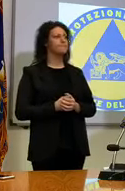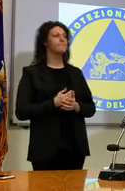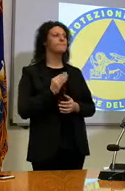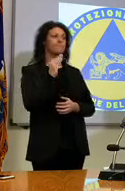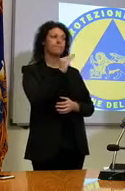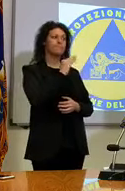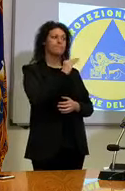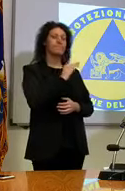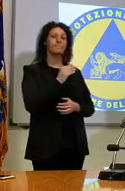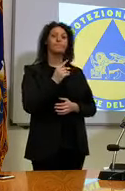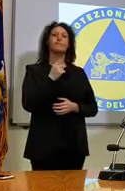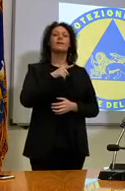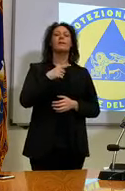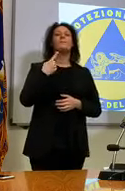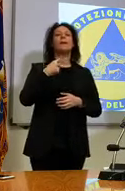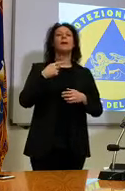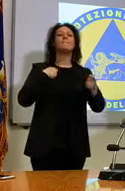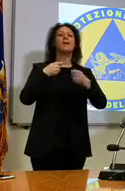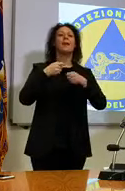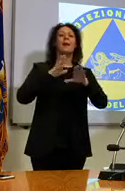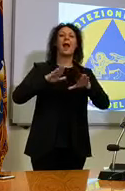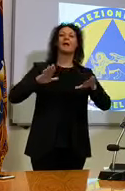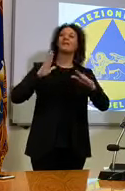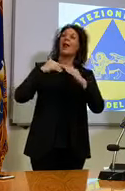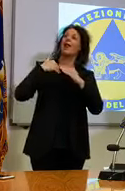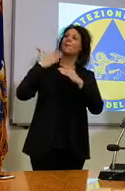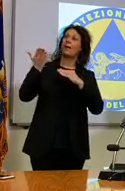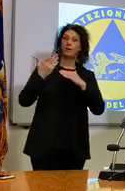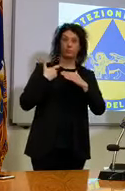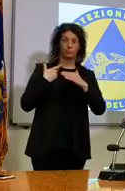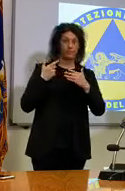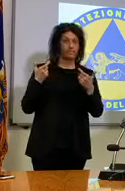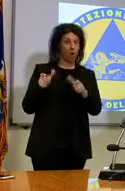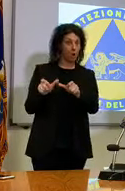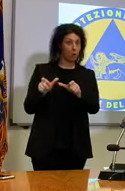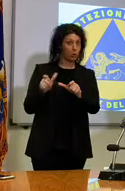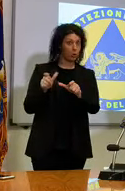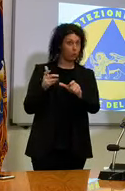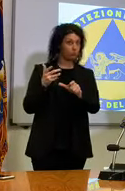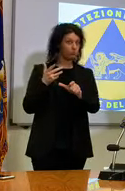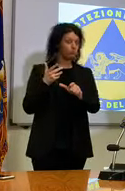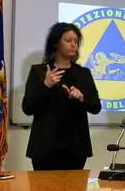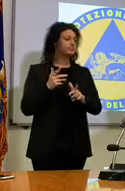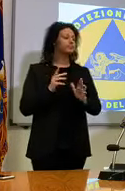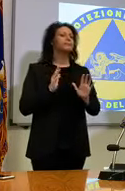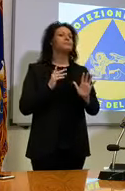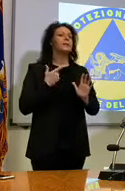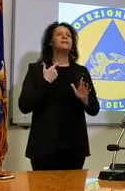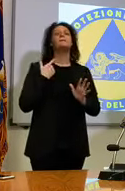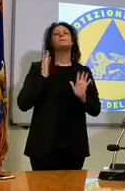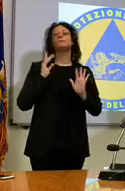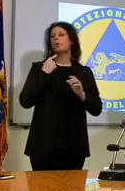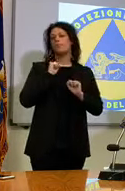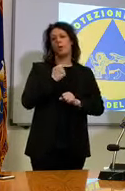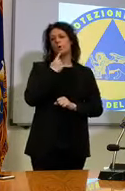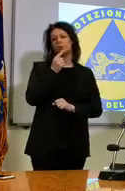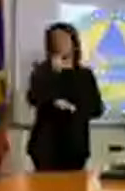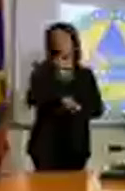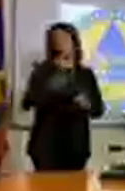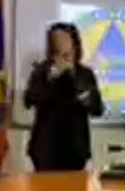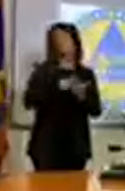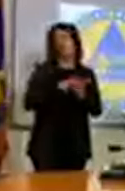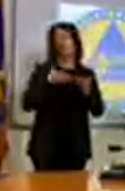sui mercati all'aperto? Non, al momento non posso, non, è uno dei temi che stiamo valutando, ma non vi posso